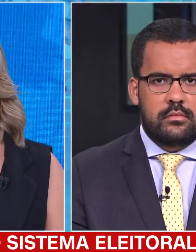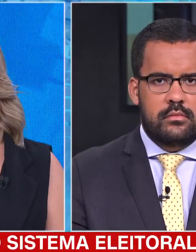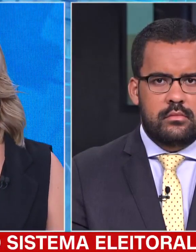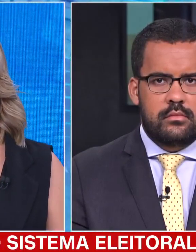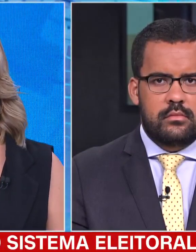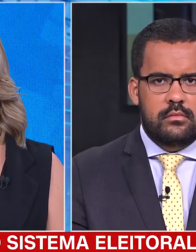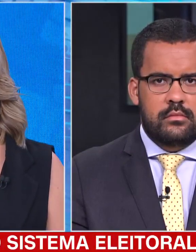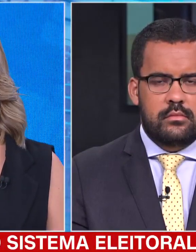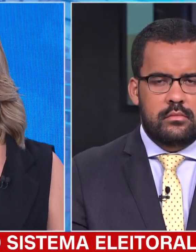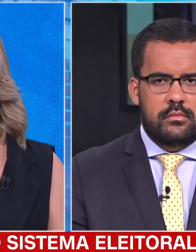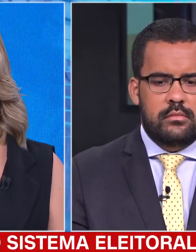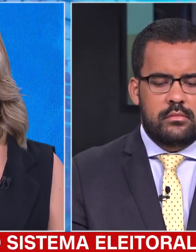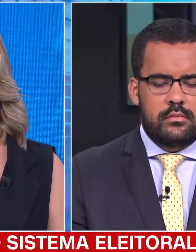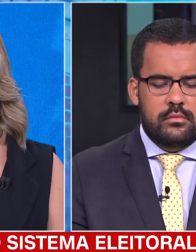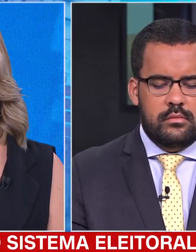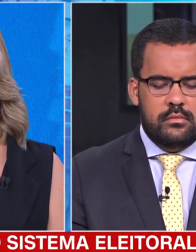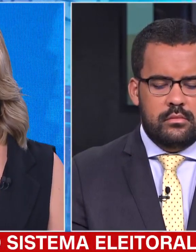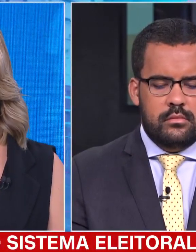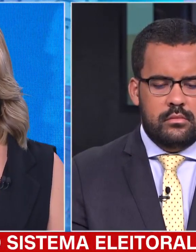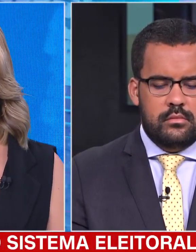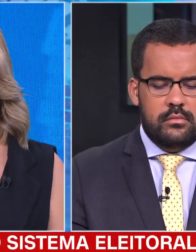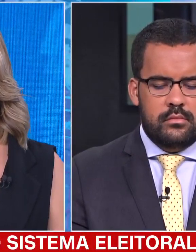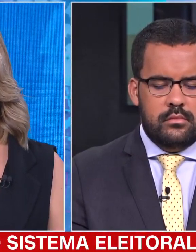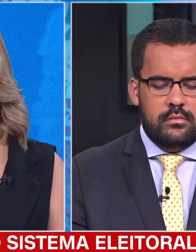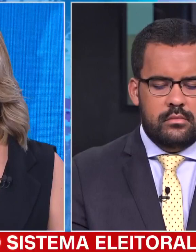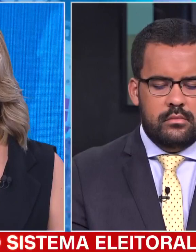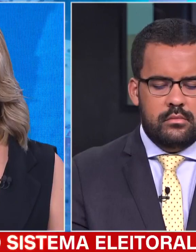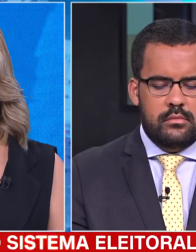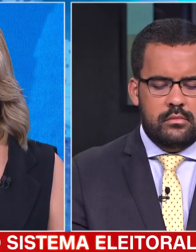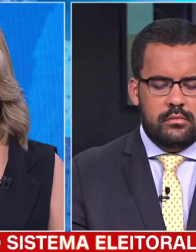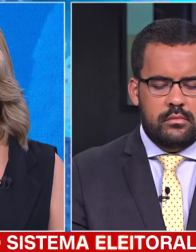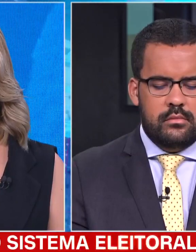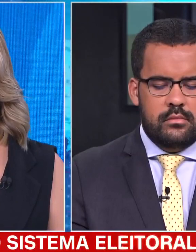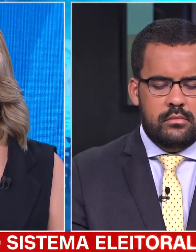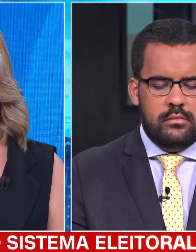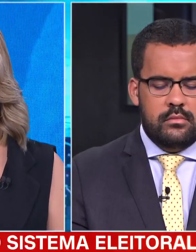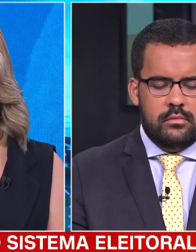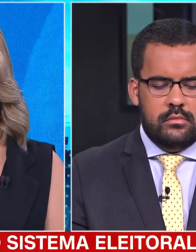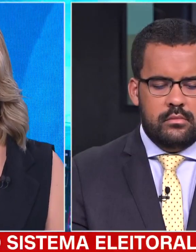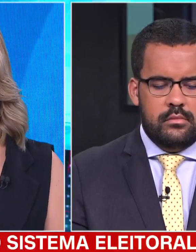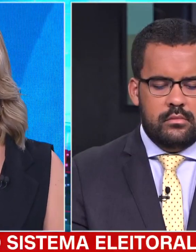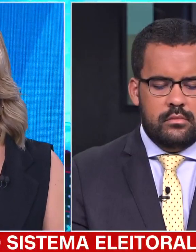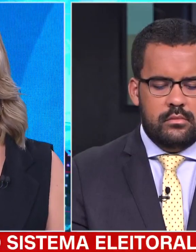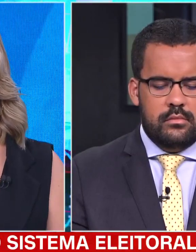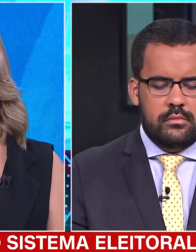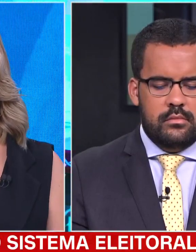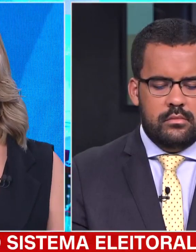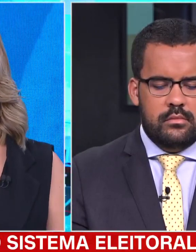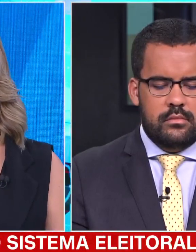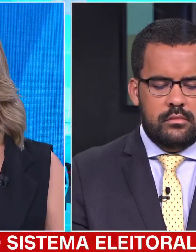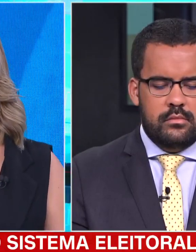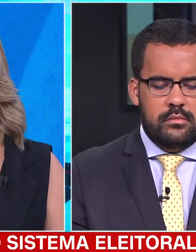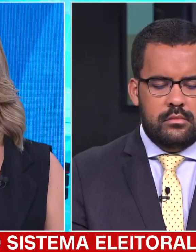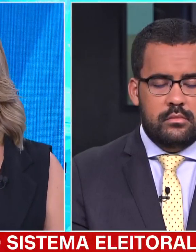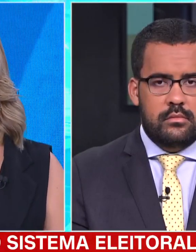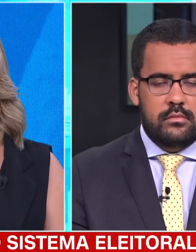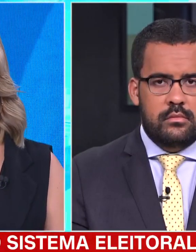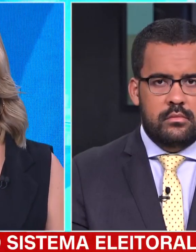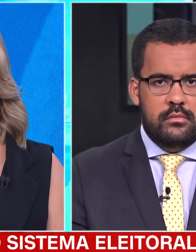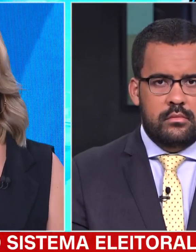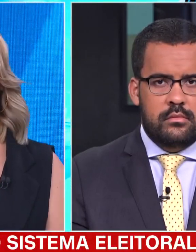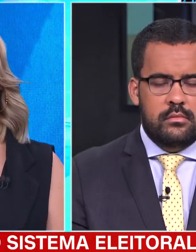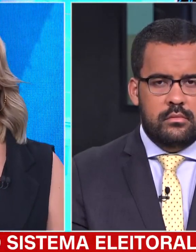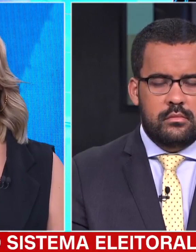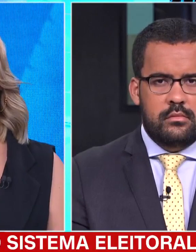público tem de olhar segundo aspecto a uma intenção aos da a partir do que está analisando o